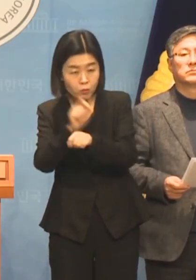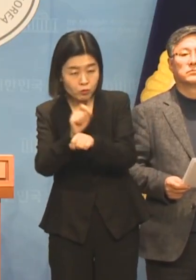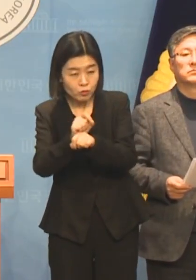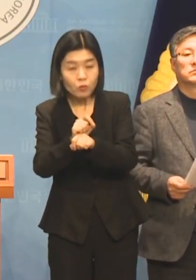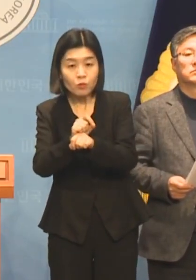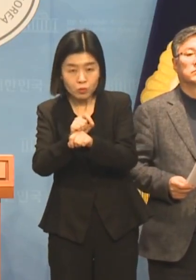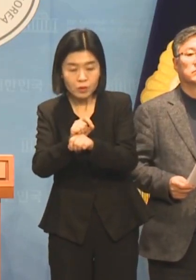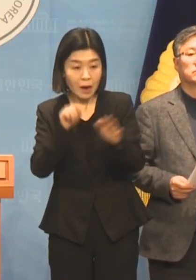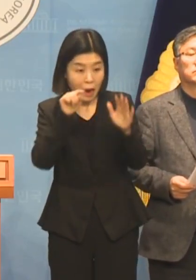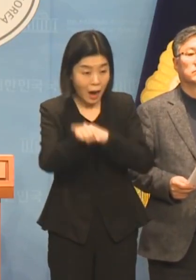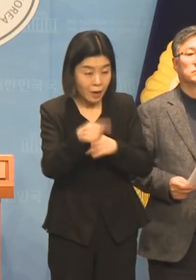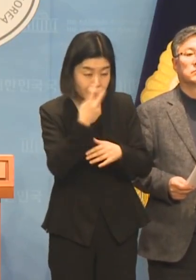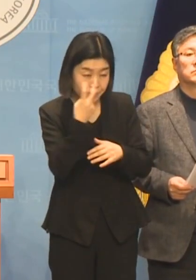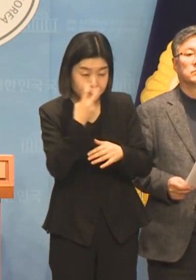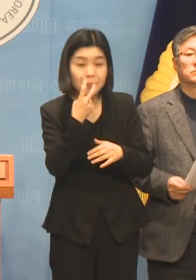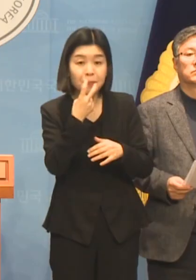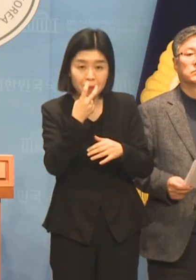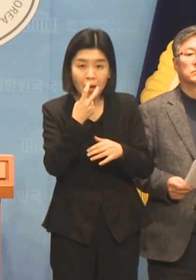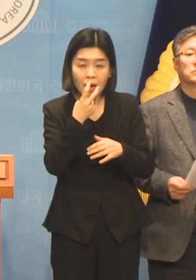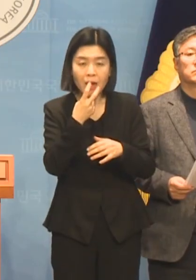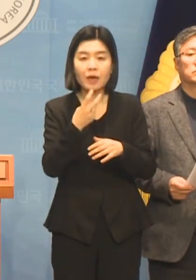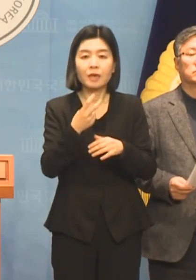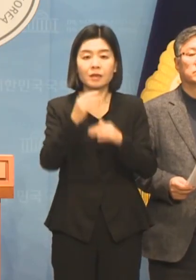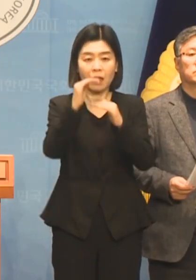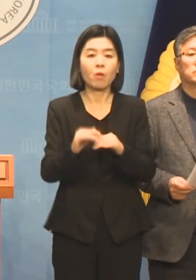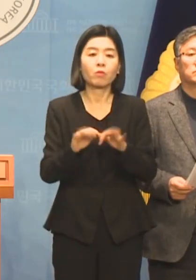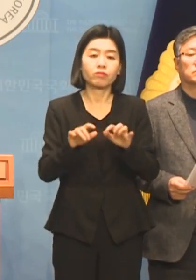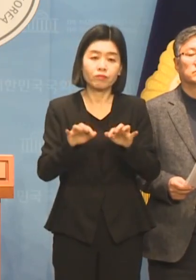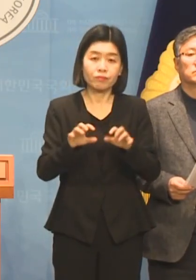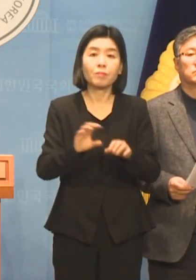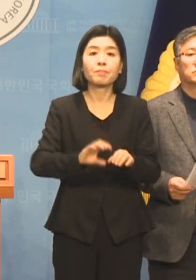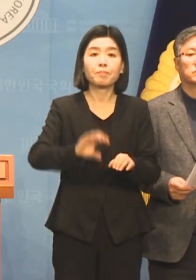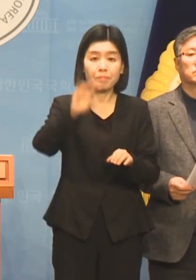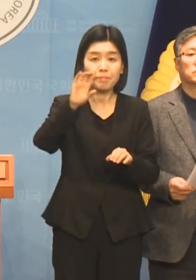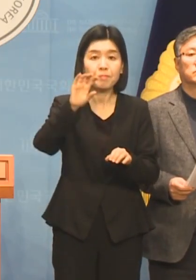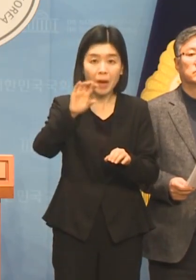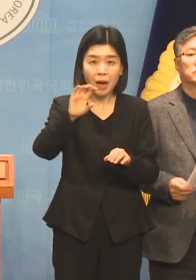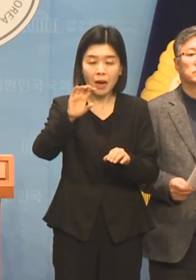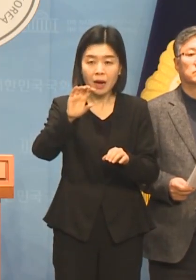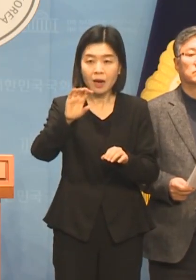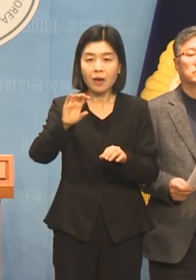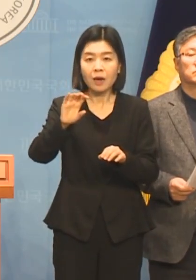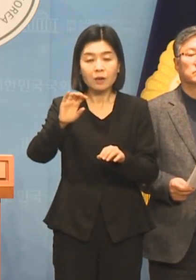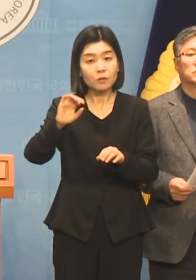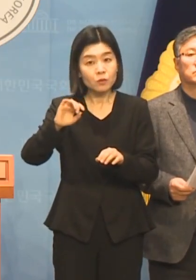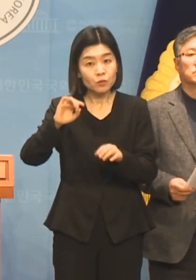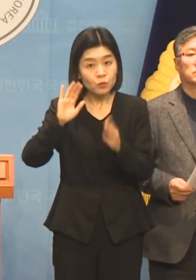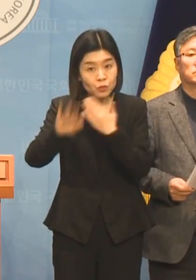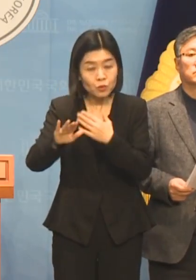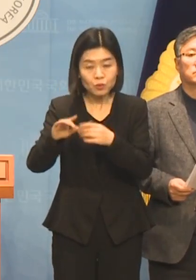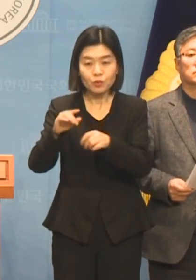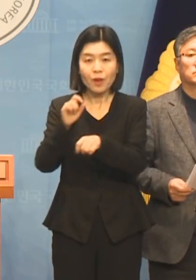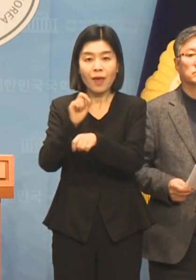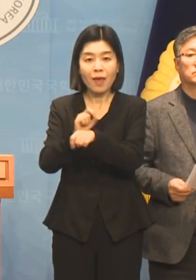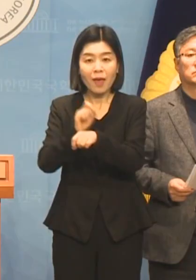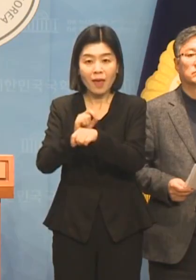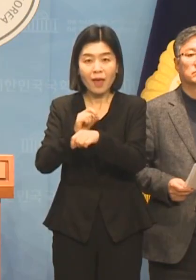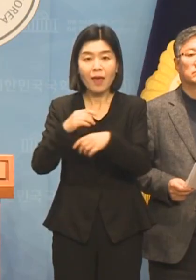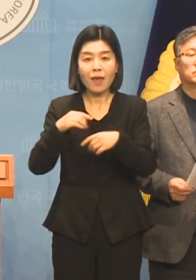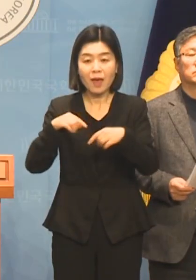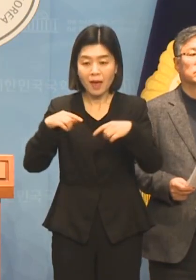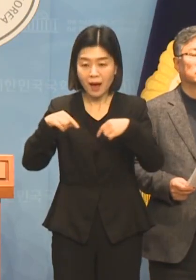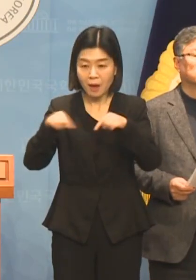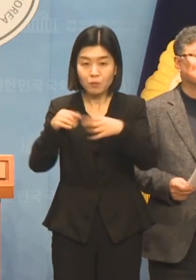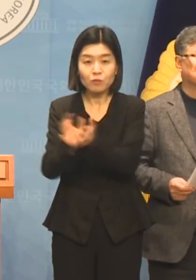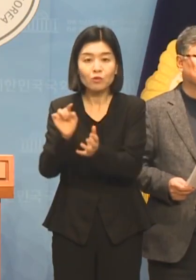조사하고 그 다음에 NDMS에 입력을 하고 나면 다시 행안부에서 그것을 확인하는 절차를 또 거치게